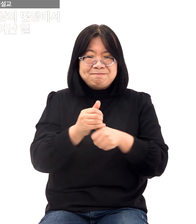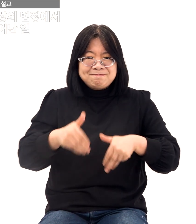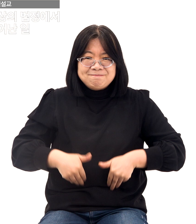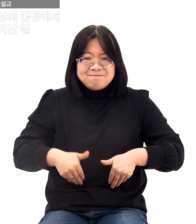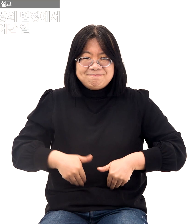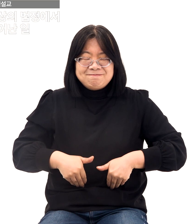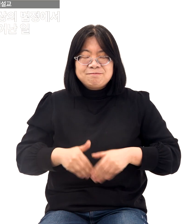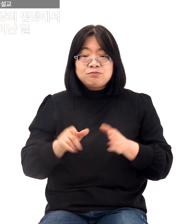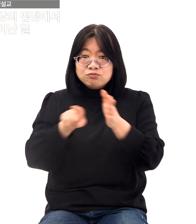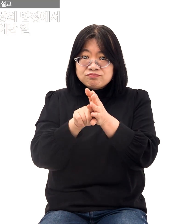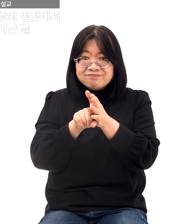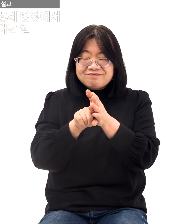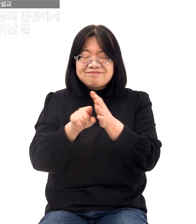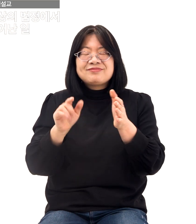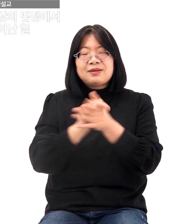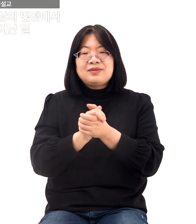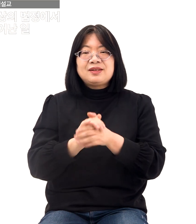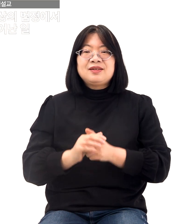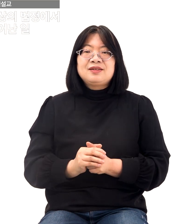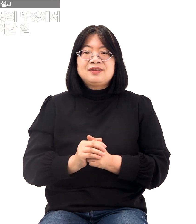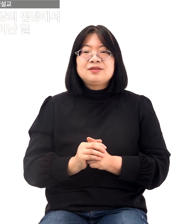됩니다. 믿습니까?